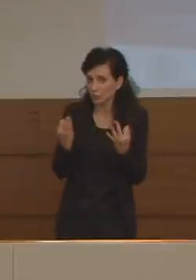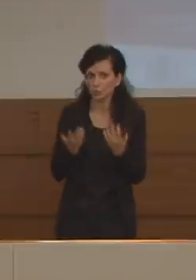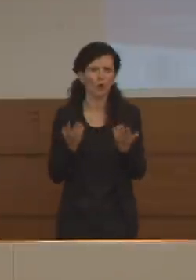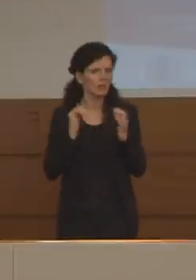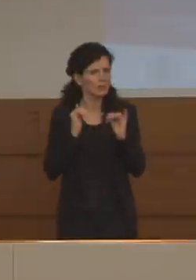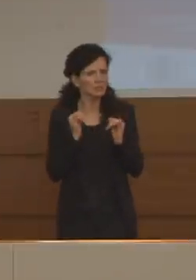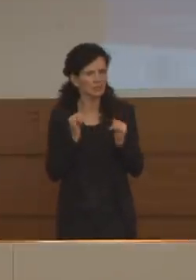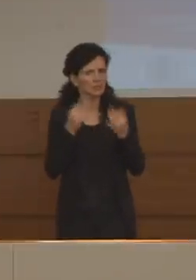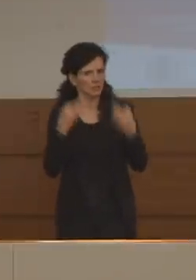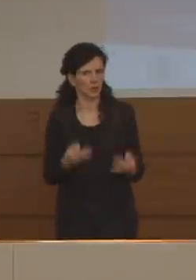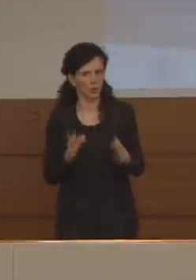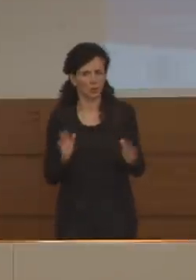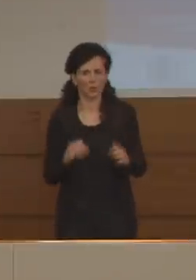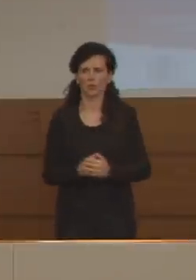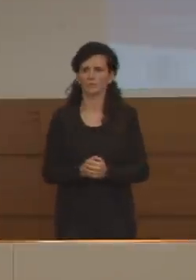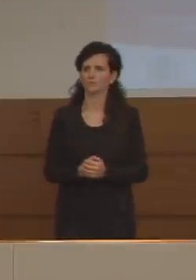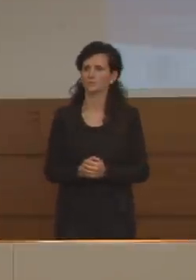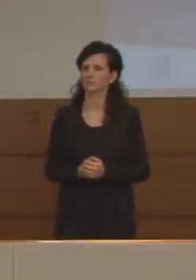sicuramente